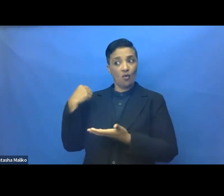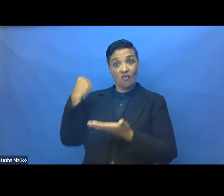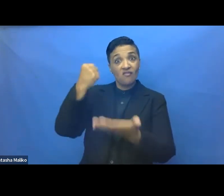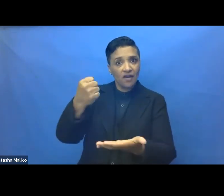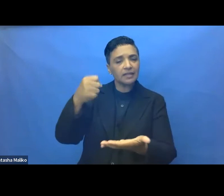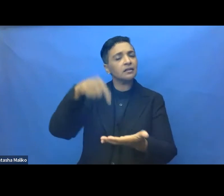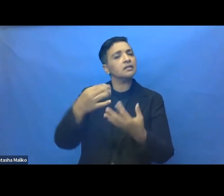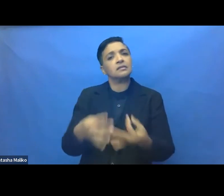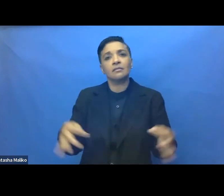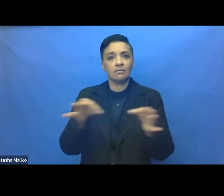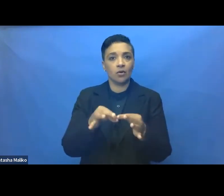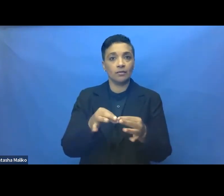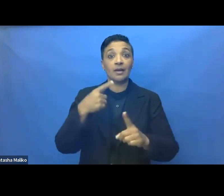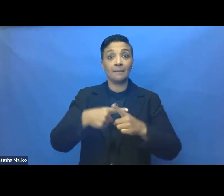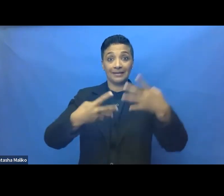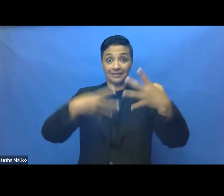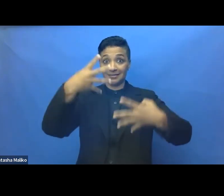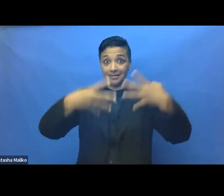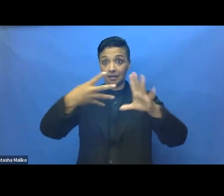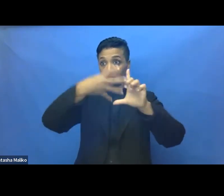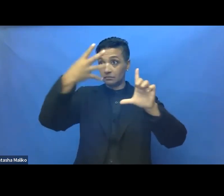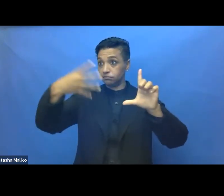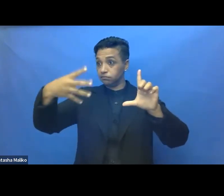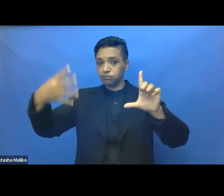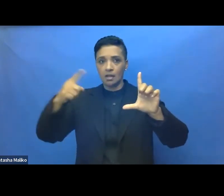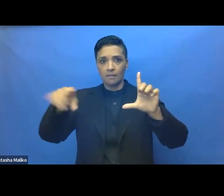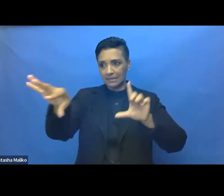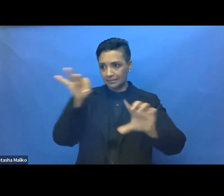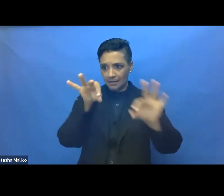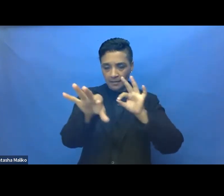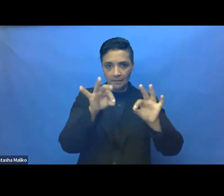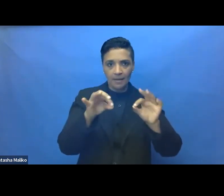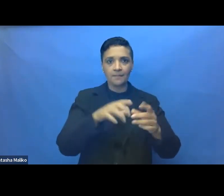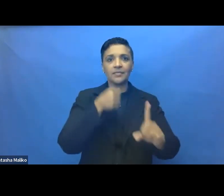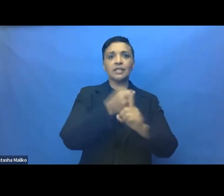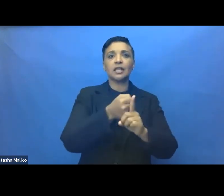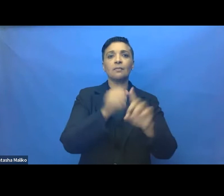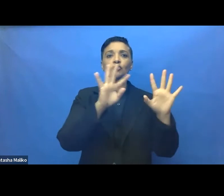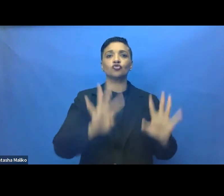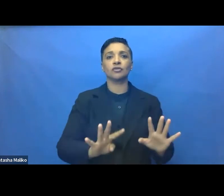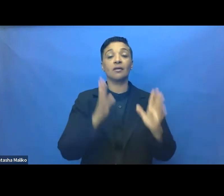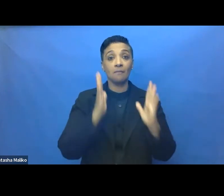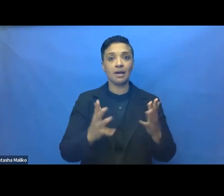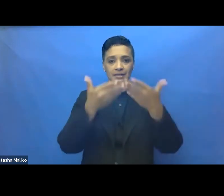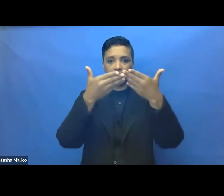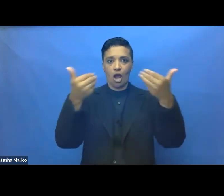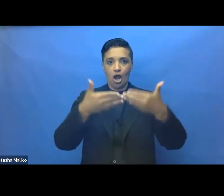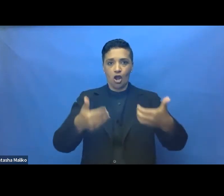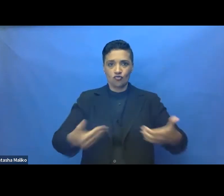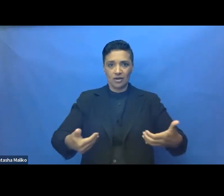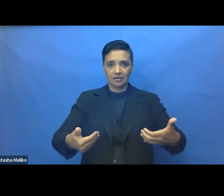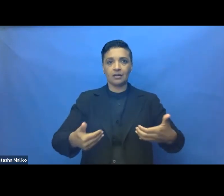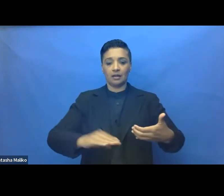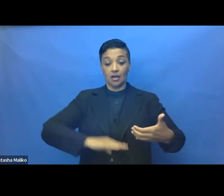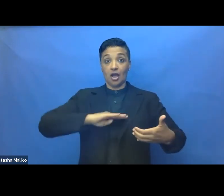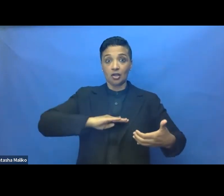handicapées. Il y a également l'importance du financement et quand les données sont collectionnées